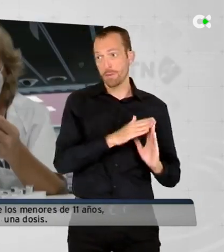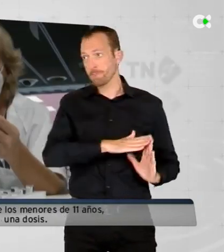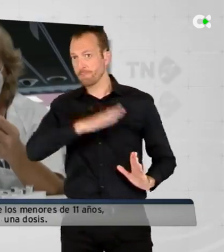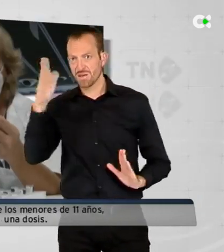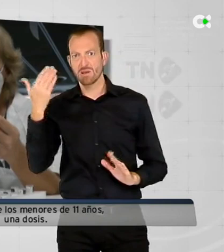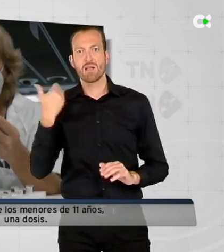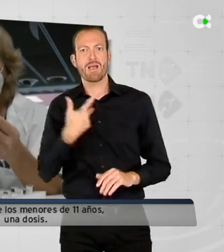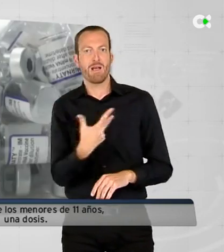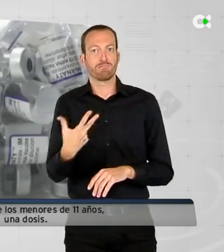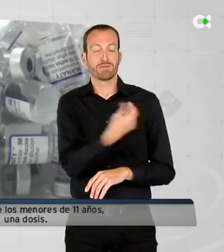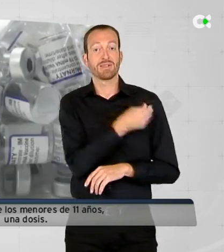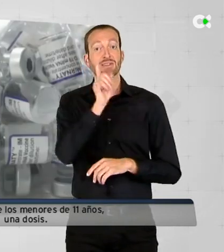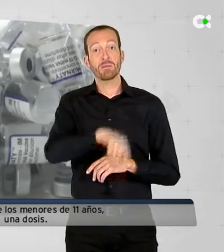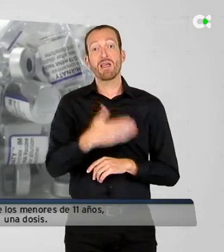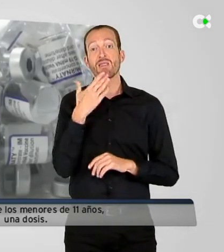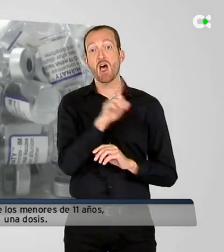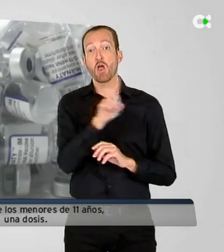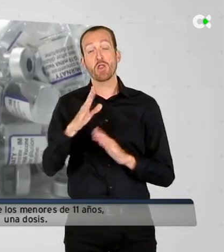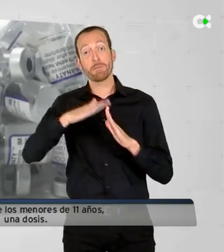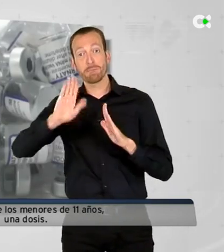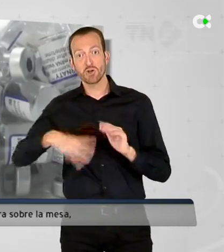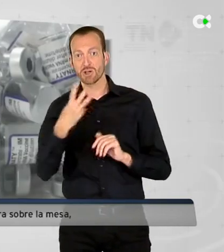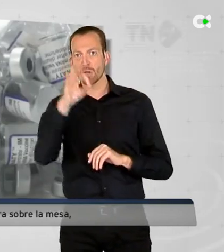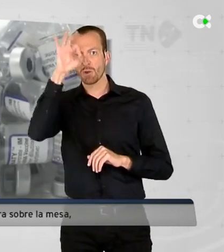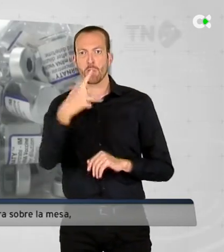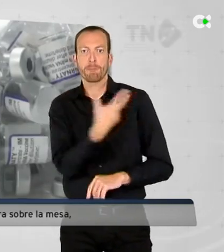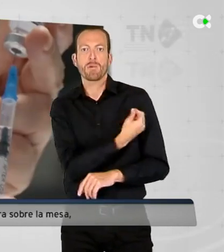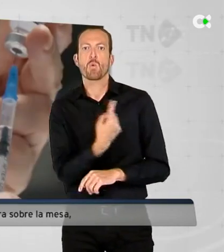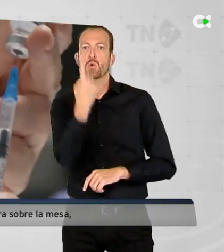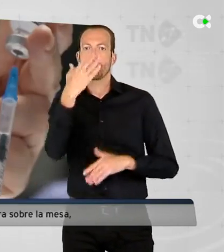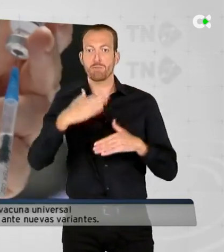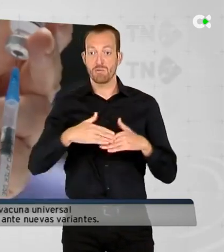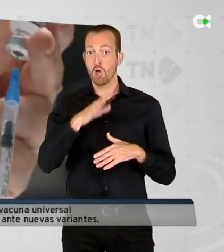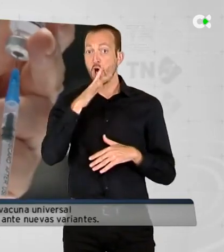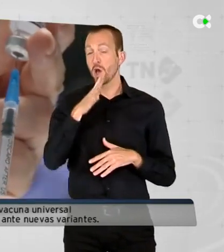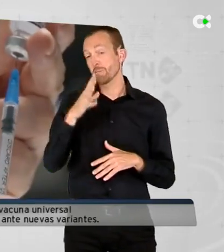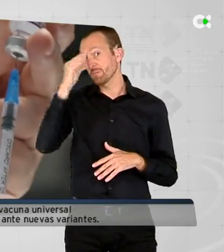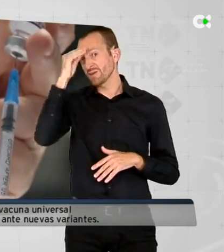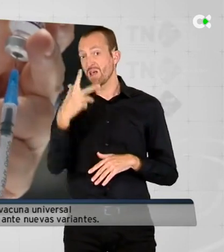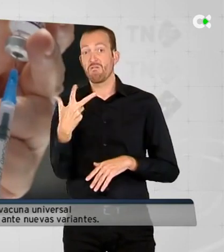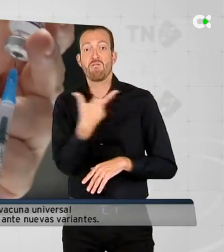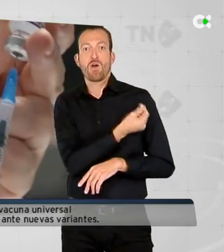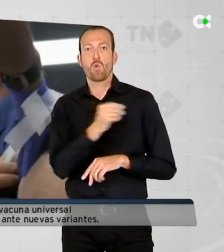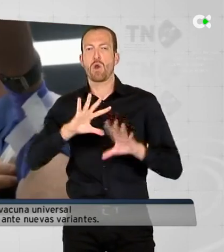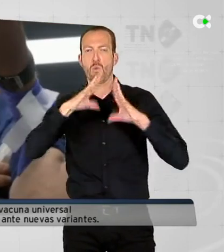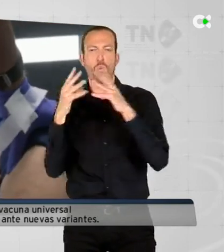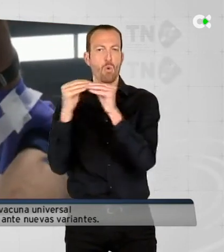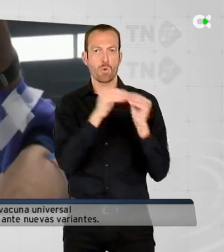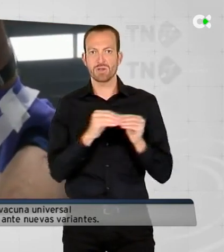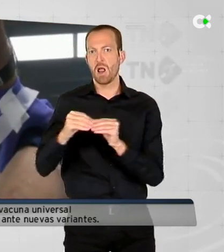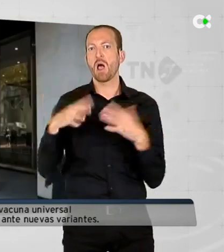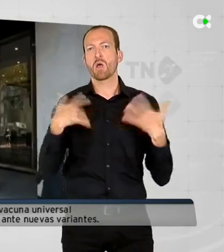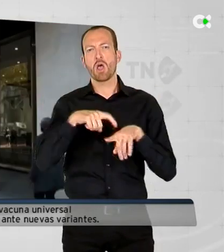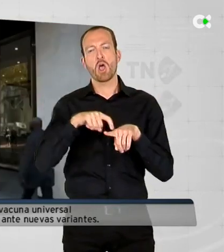30% de los menores de 11 años una dosis. Ahora sobre la mesa una vacuna universal que proteja ante nuevas variantes.